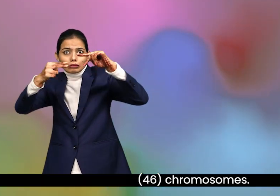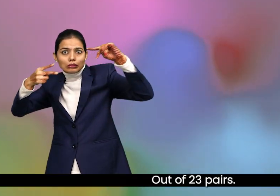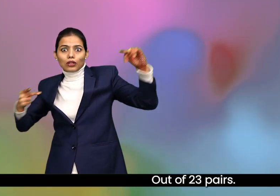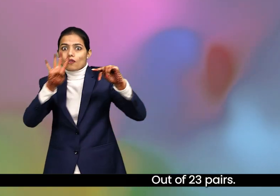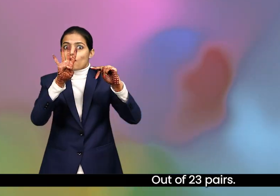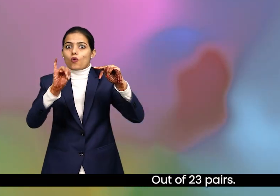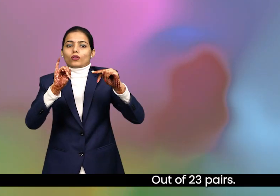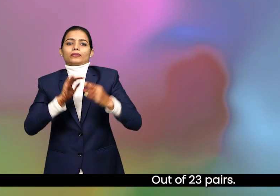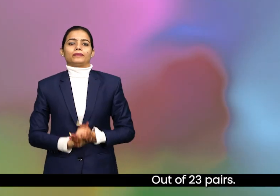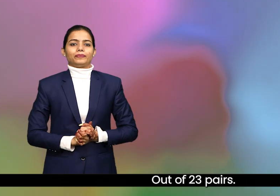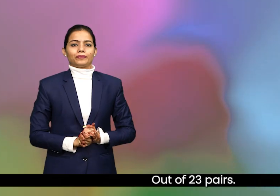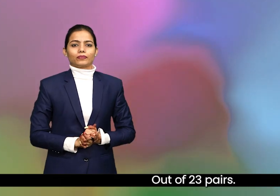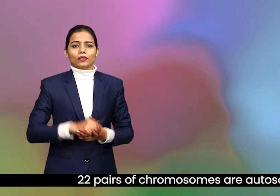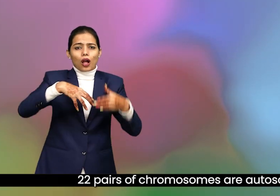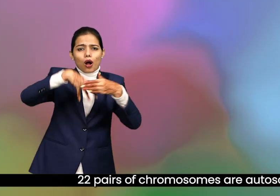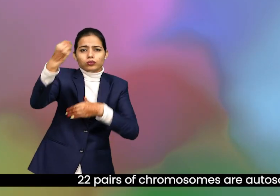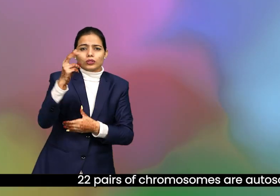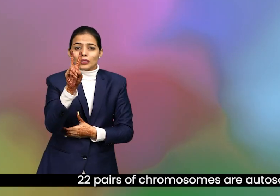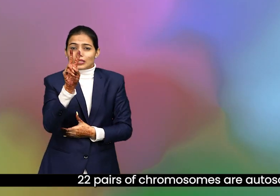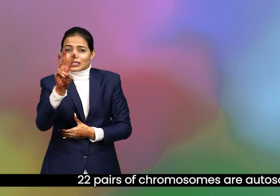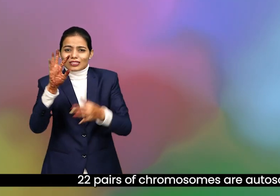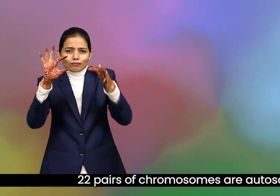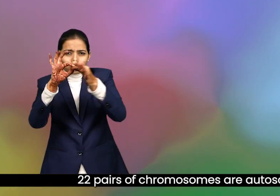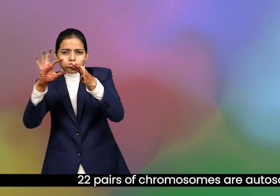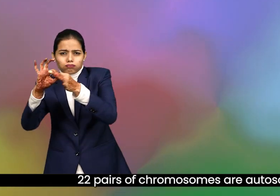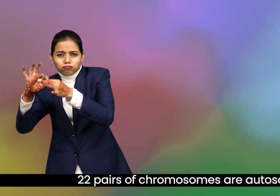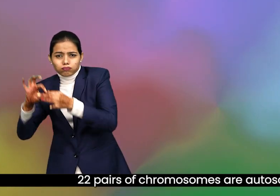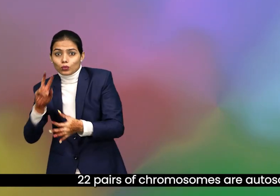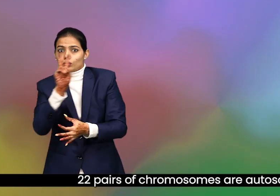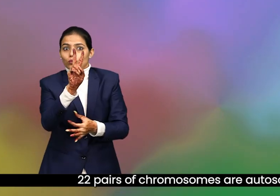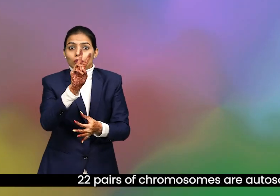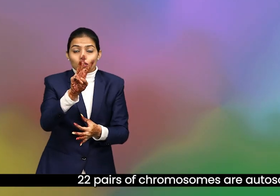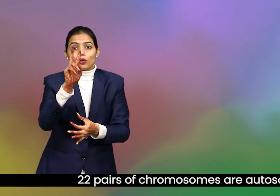Out of 23 23 pairs, ஜோடிகளில் 22 pairs 22 of ஜோடி chromosomes நிறப்புரிகள் are autosomes.